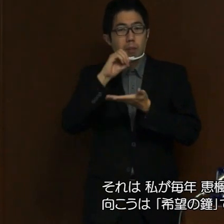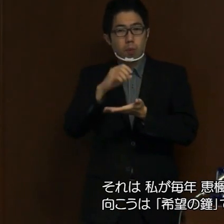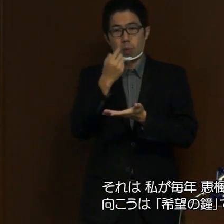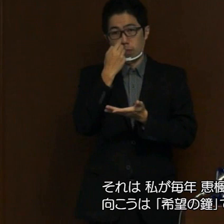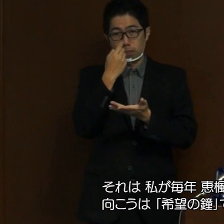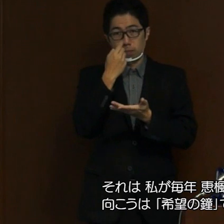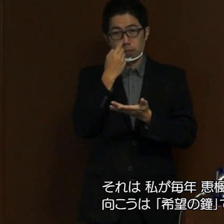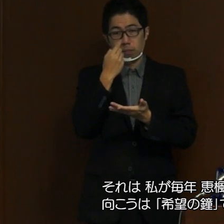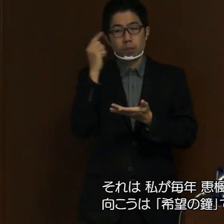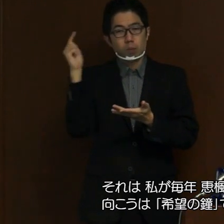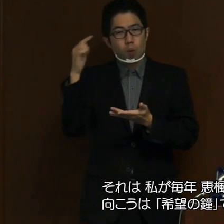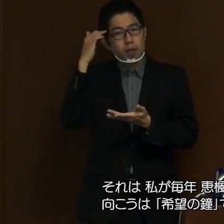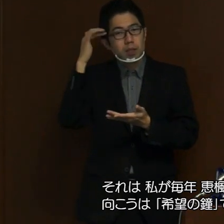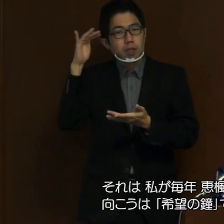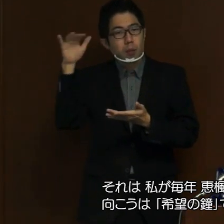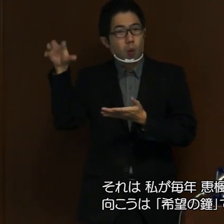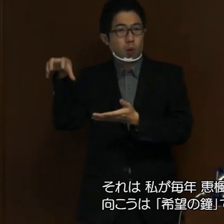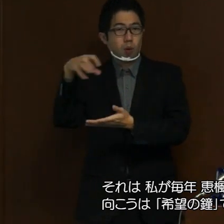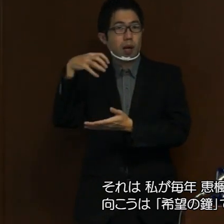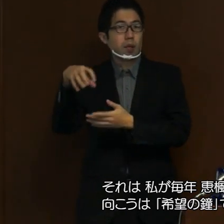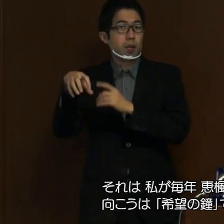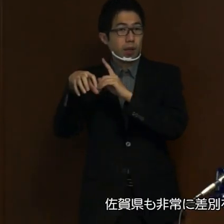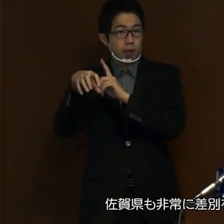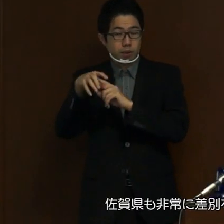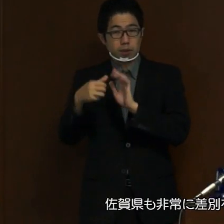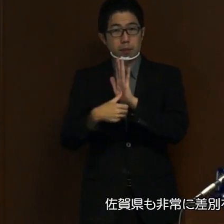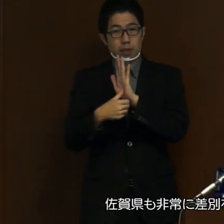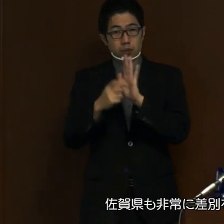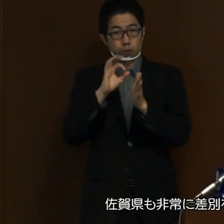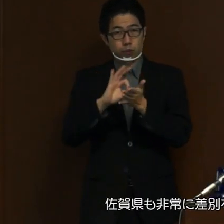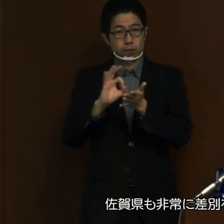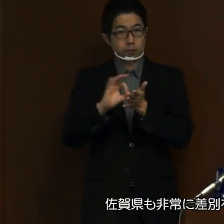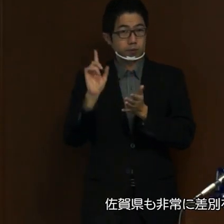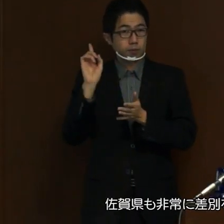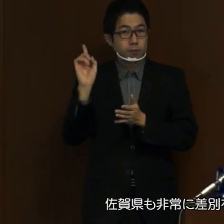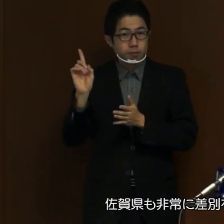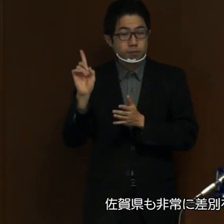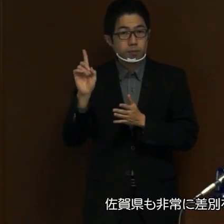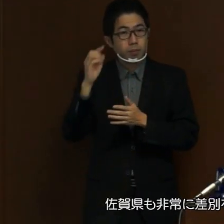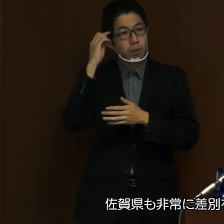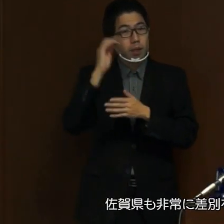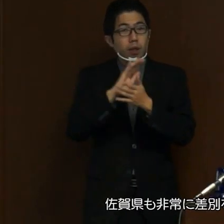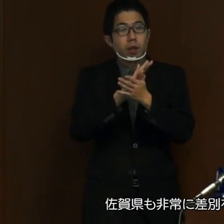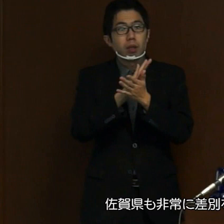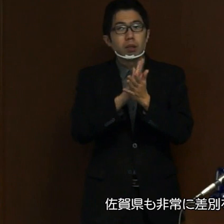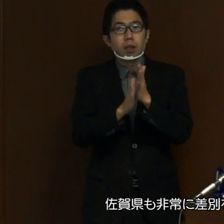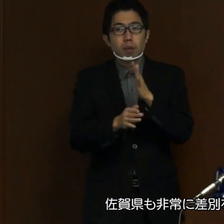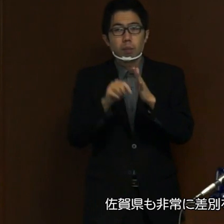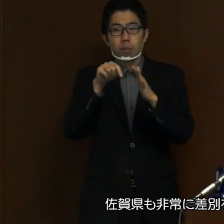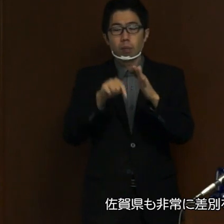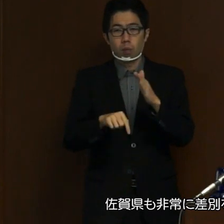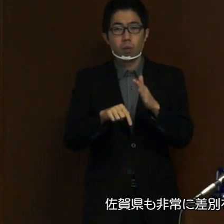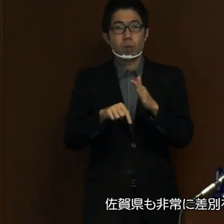向こうは希望の鐘です。ですから佐賀県も非常に差別をして、